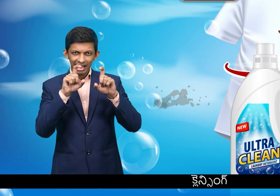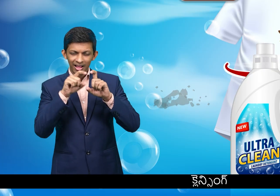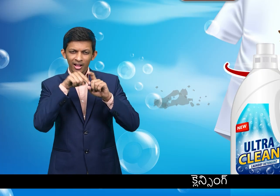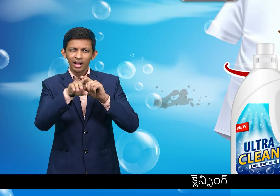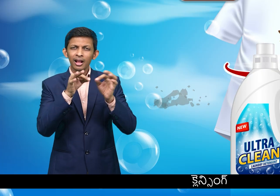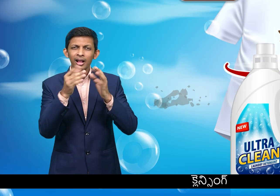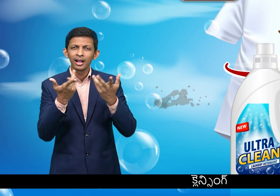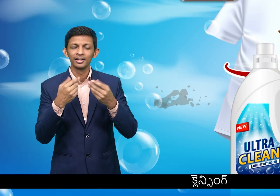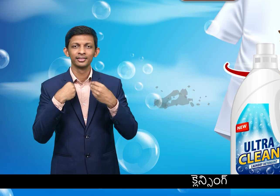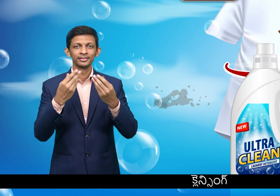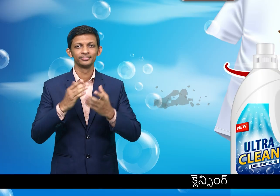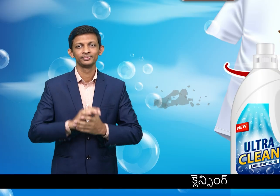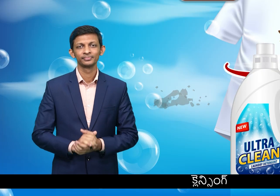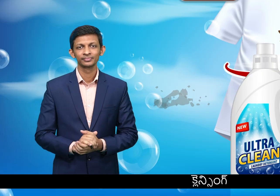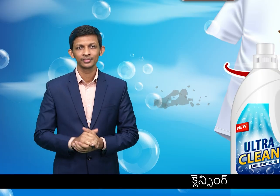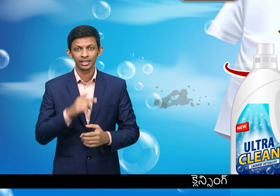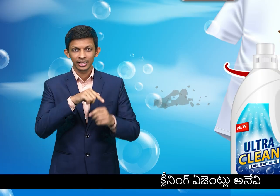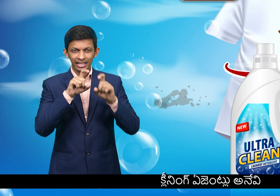క్లెన్సింగ్.